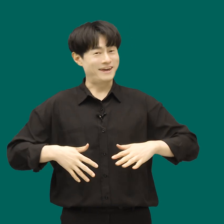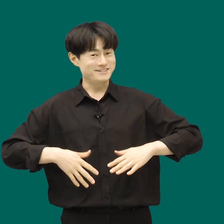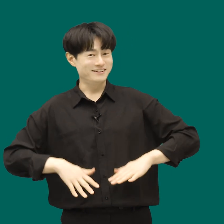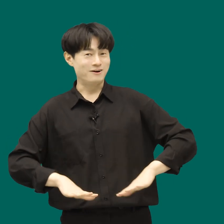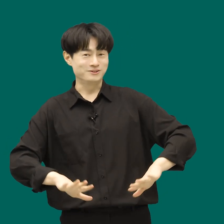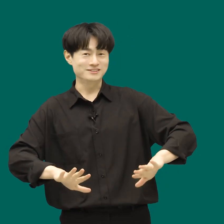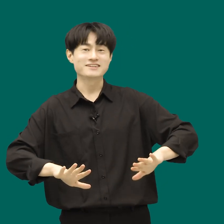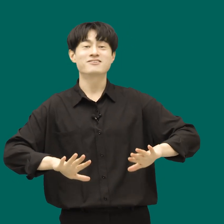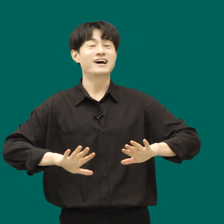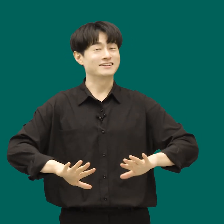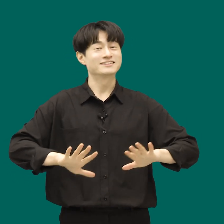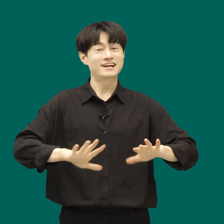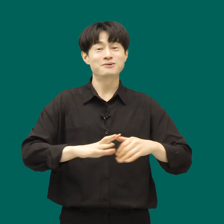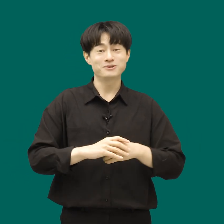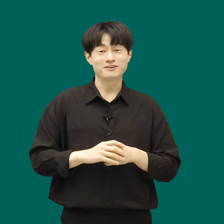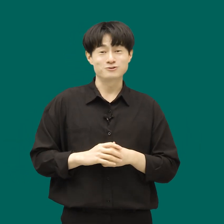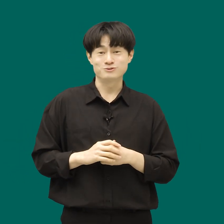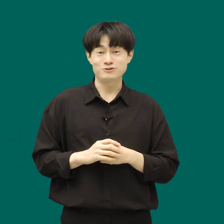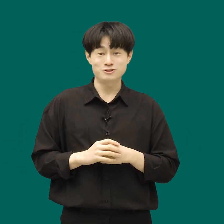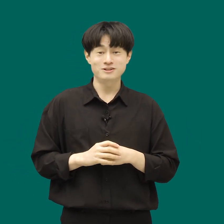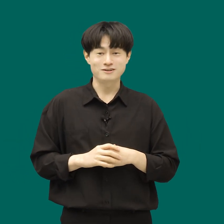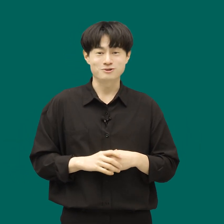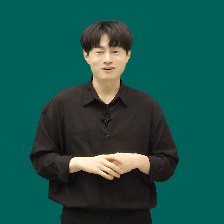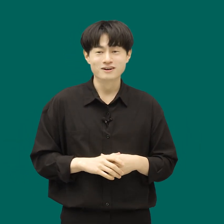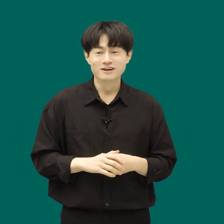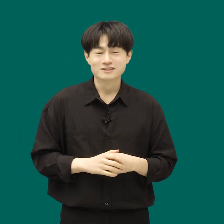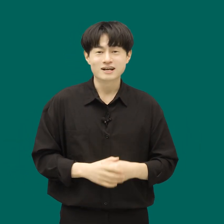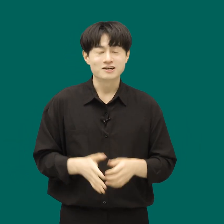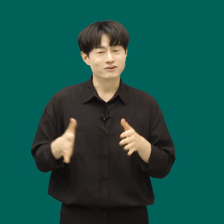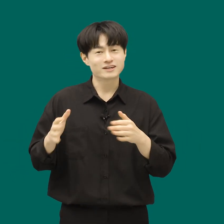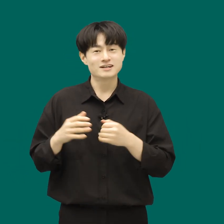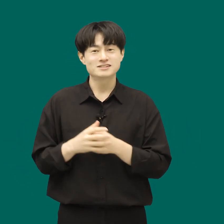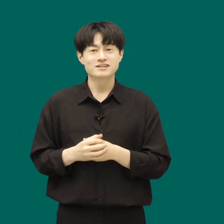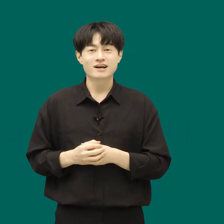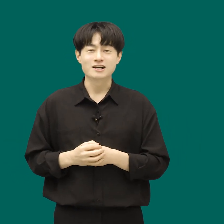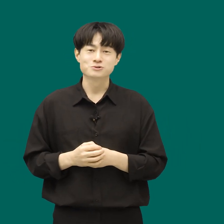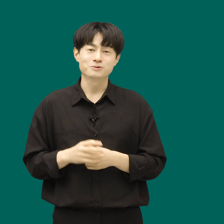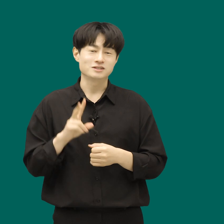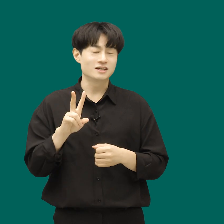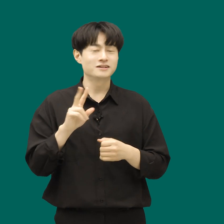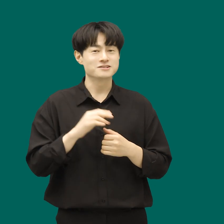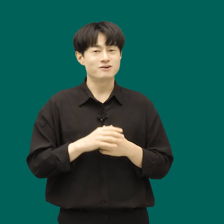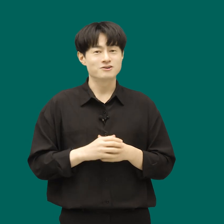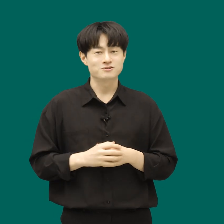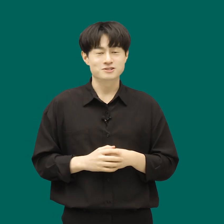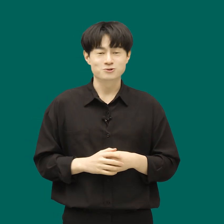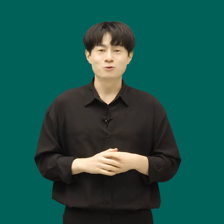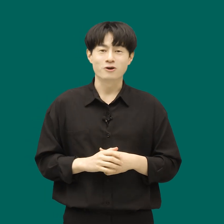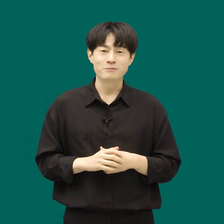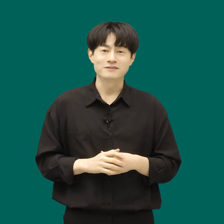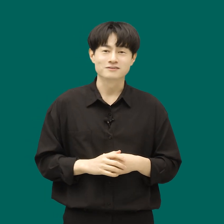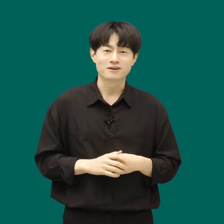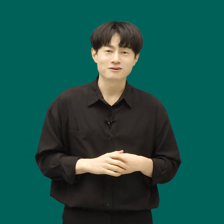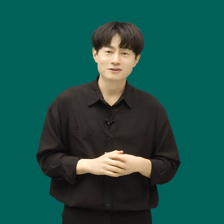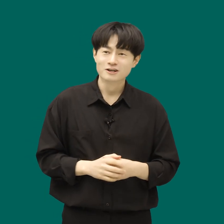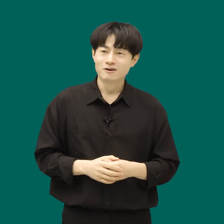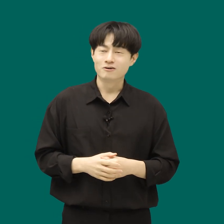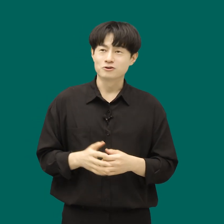배에서 나오는 해서 아들, 딸로 이렇게 구분해 주시면 되고요. 자, 여기까지 이제 가족 2에 대해서 전체적으로 배워봤는데요.